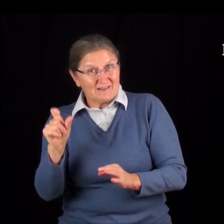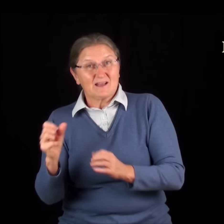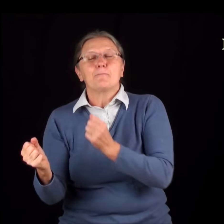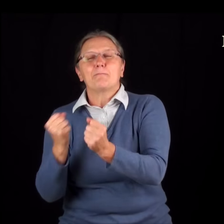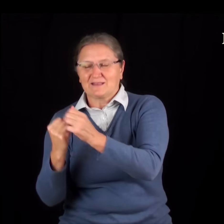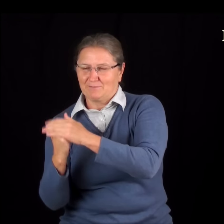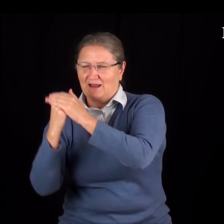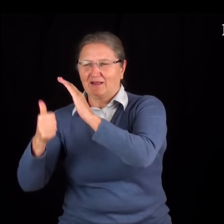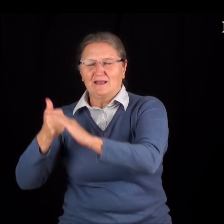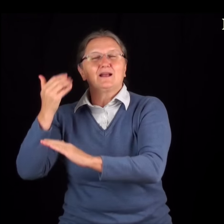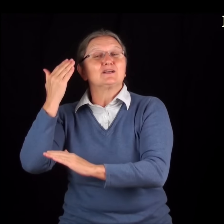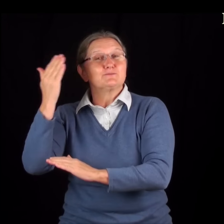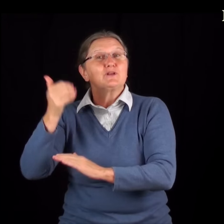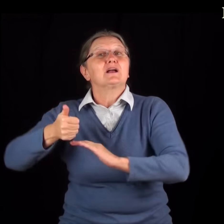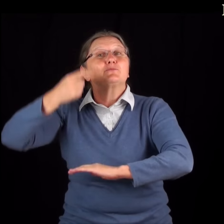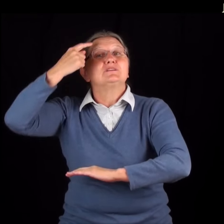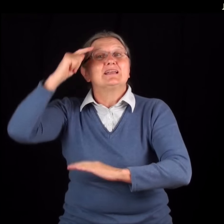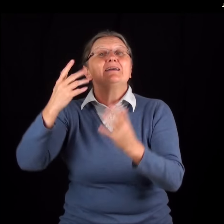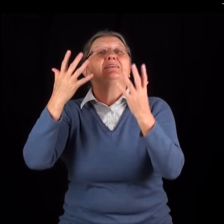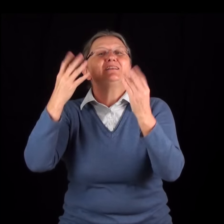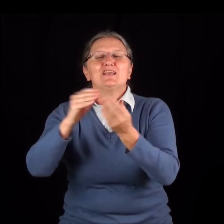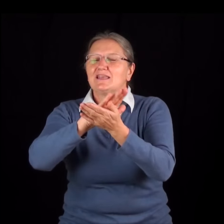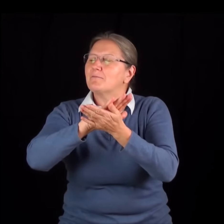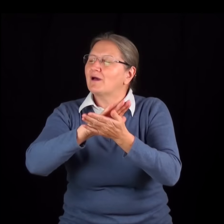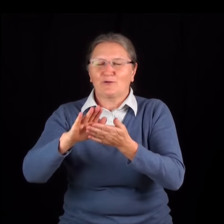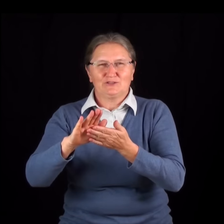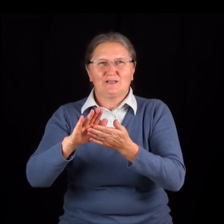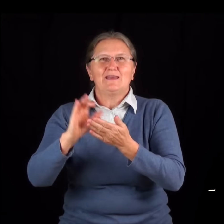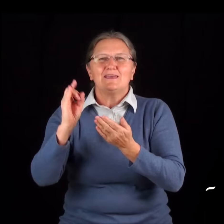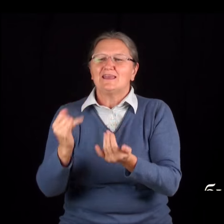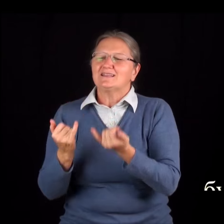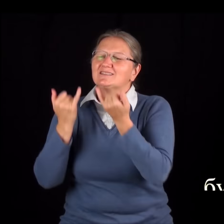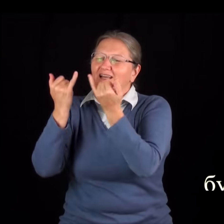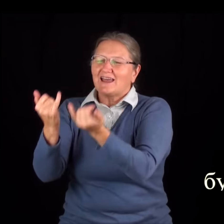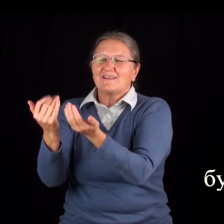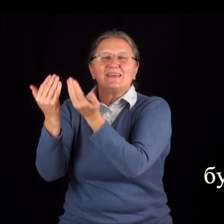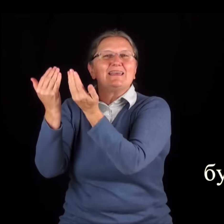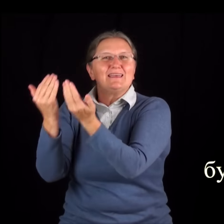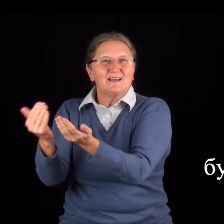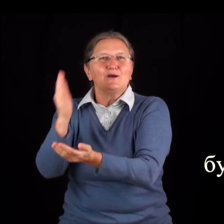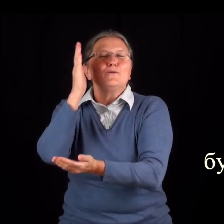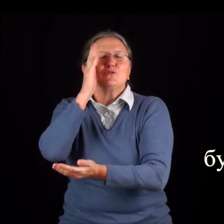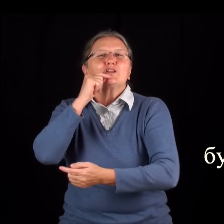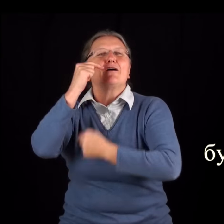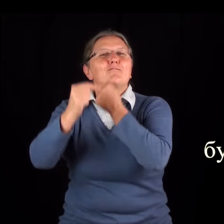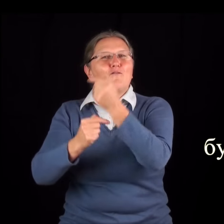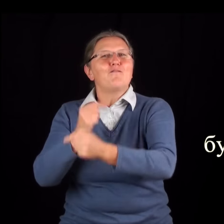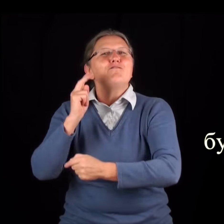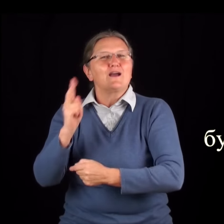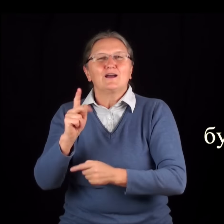подкрепляет Господь. Господь знает дни непорочных, и достояние их пребудет вовеку.